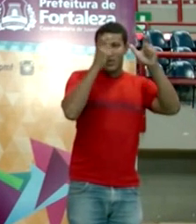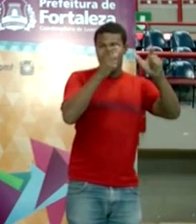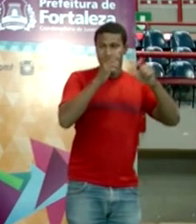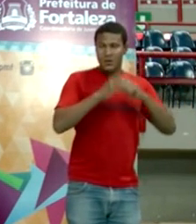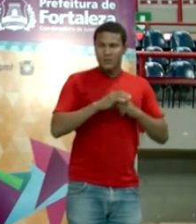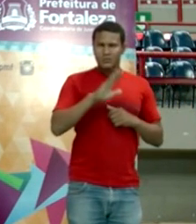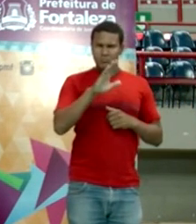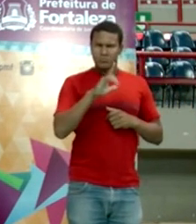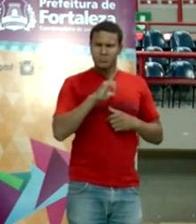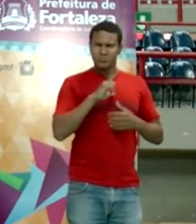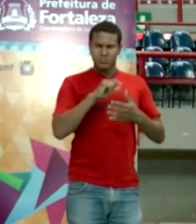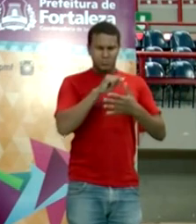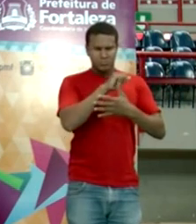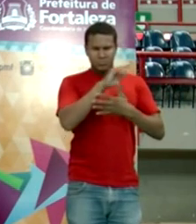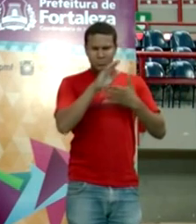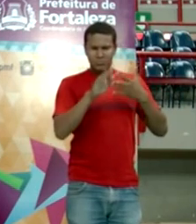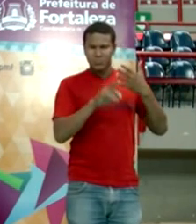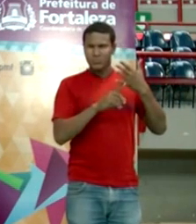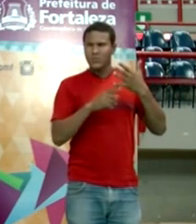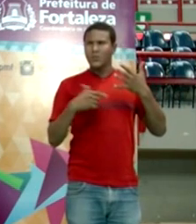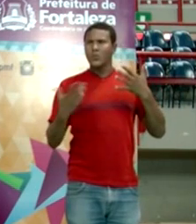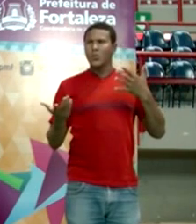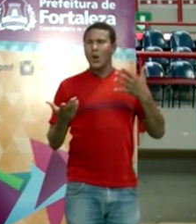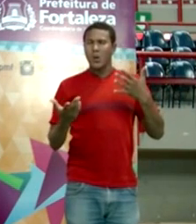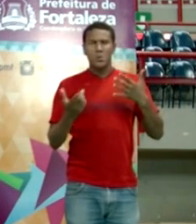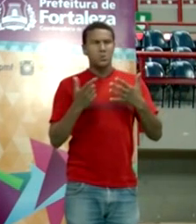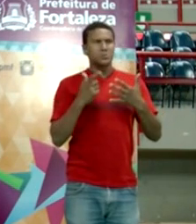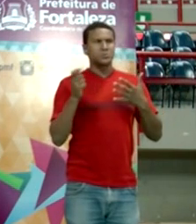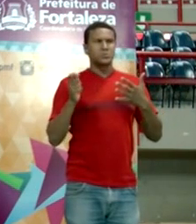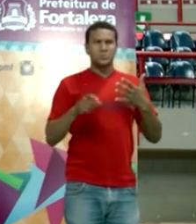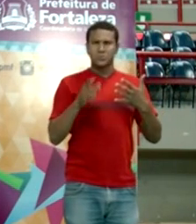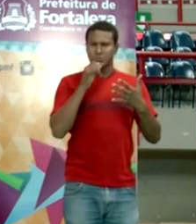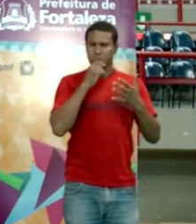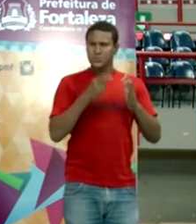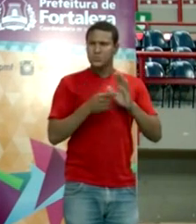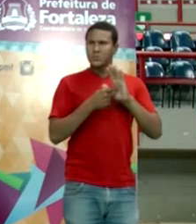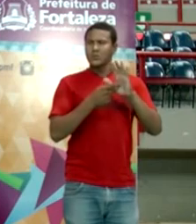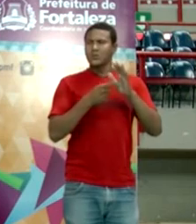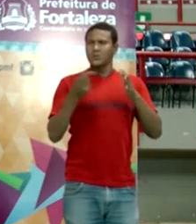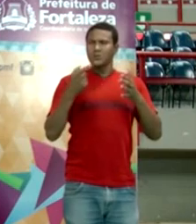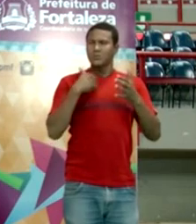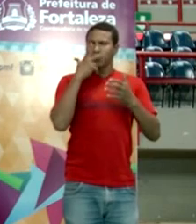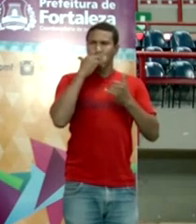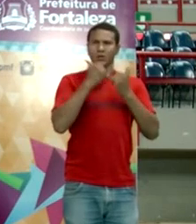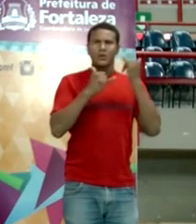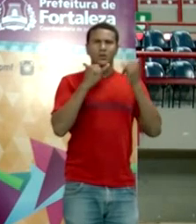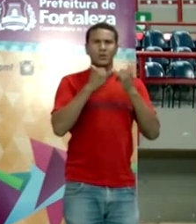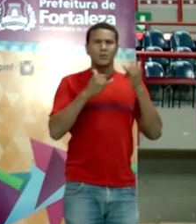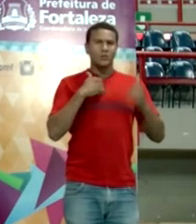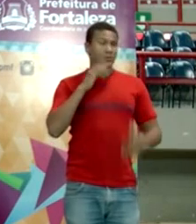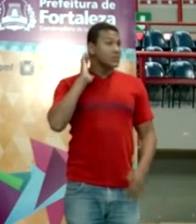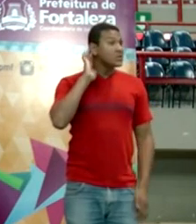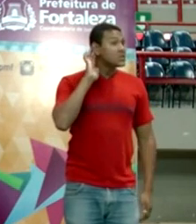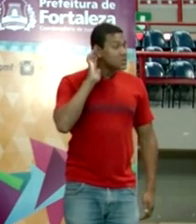Dos tipos de texto que estão aí apresentados, qual é aquele que apresenta uma característica semelhante?